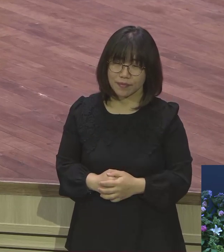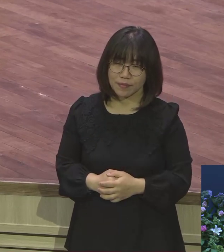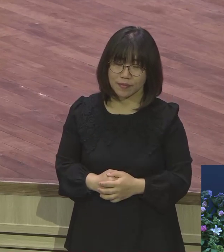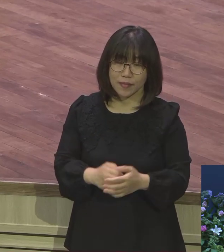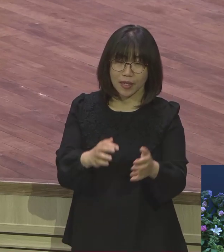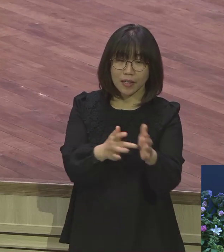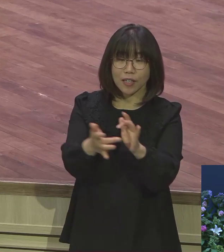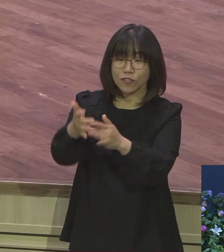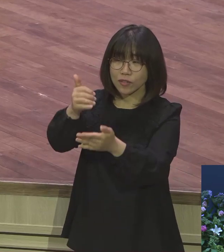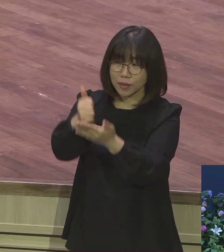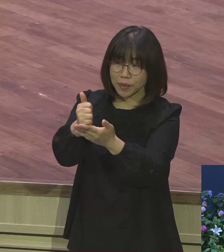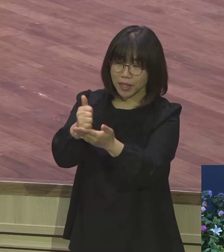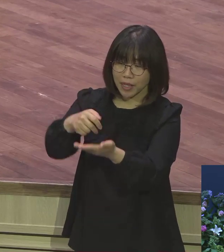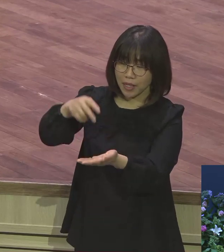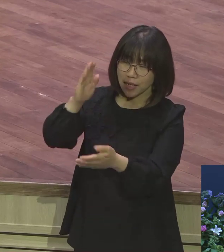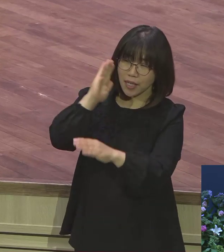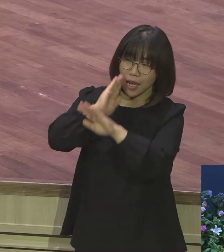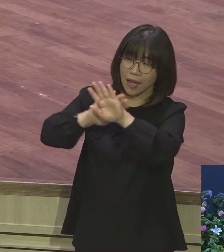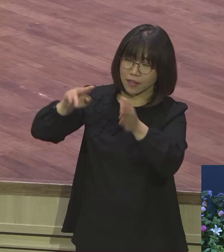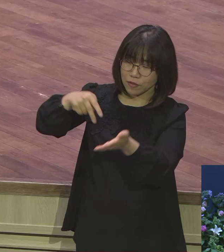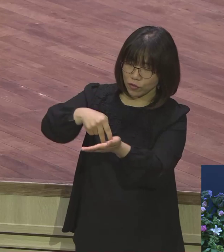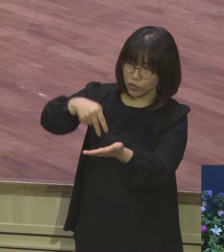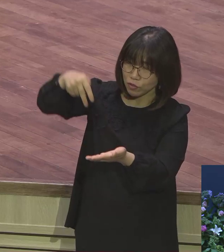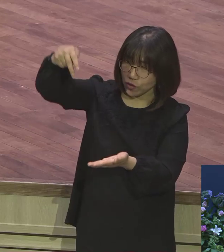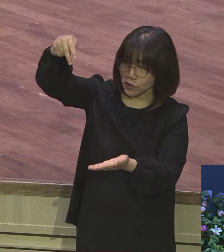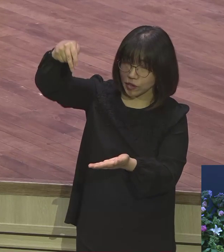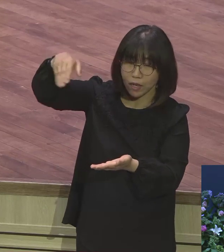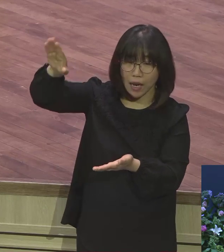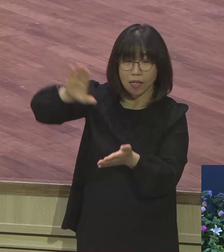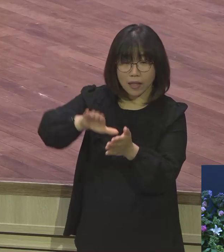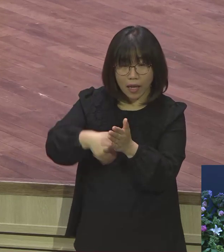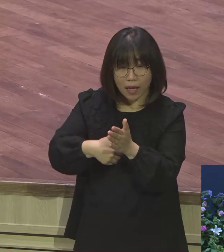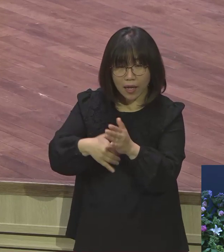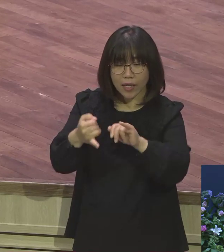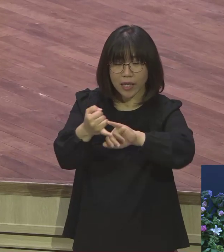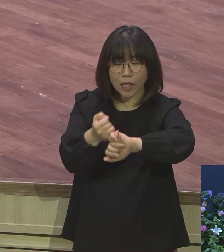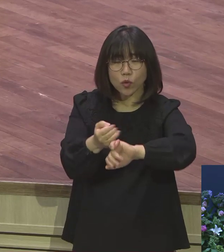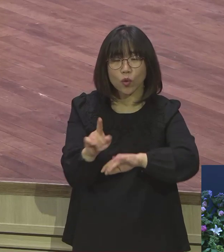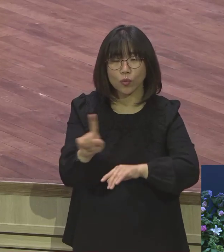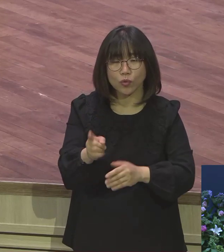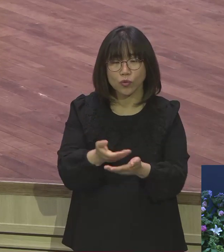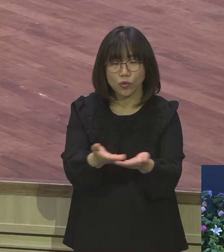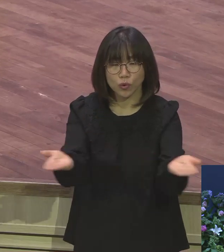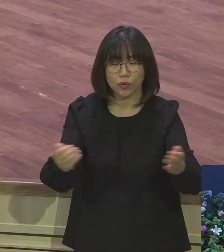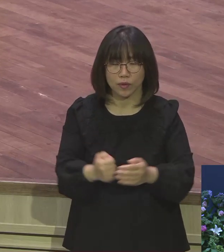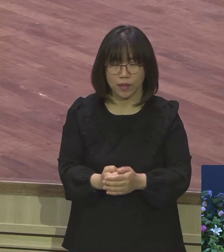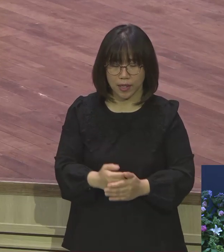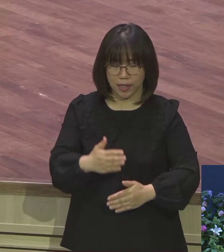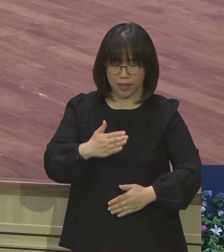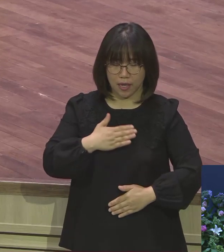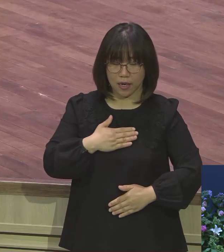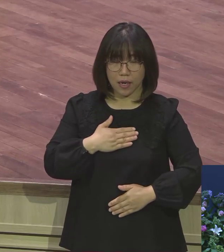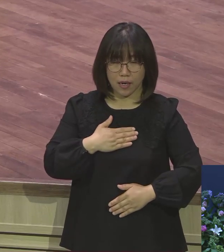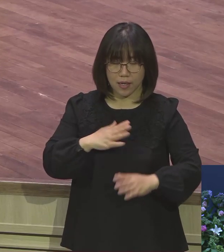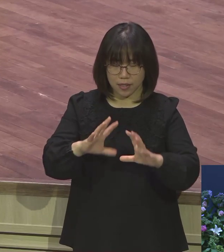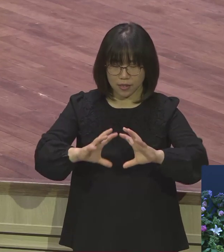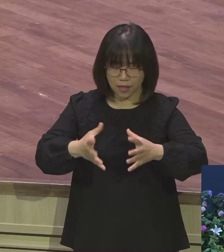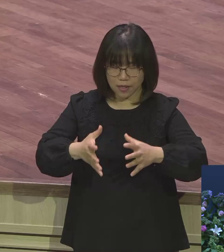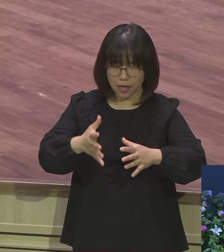제사들이 이루시는 말씀은 뭐예요 마태문 28장 20절이에요 내가 뭐예요 볼 죄다 내가 세상 끝날까지 세상 끝날까지